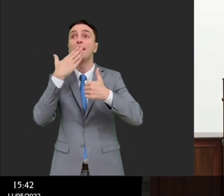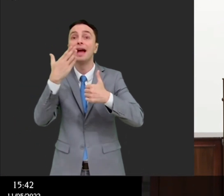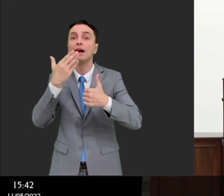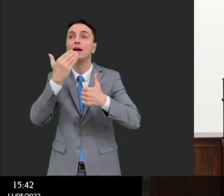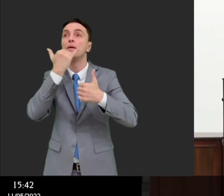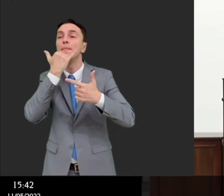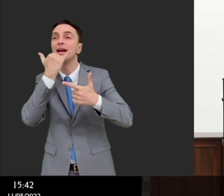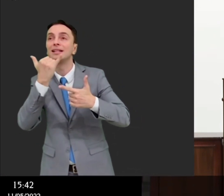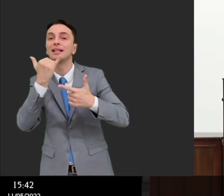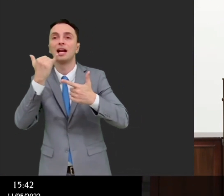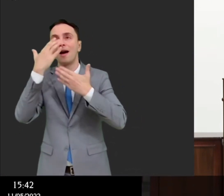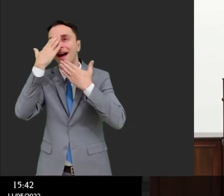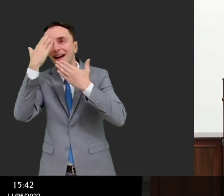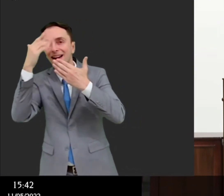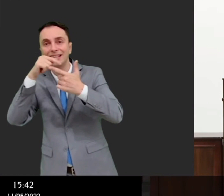ação de graça.